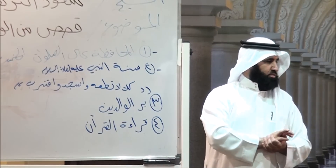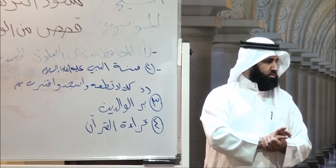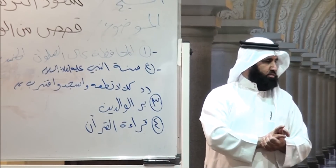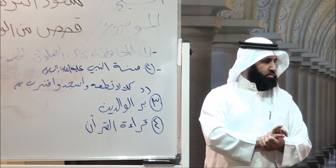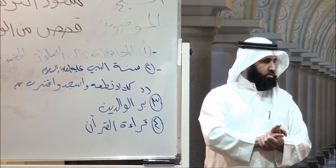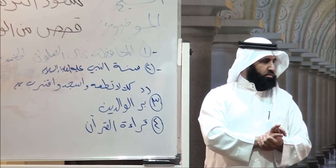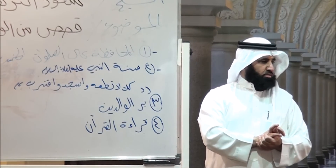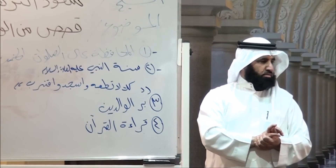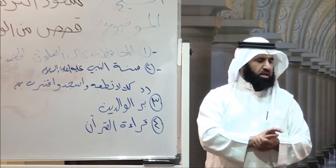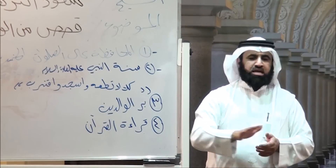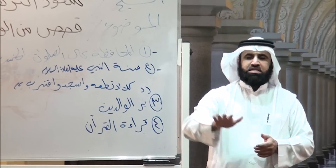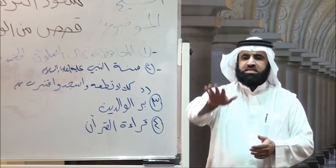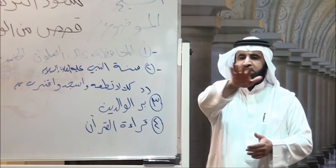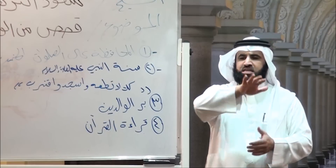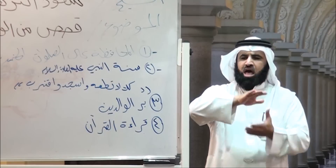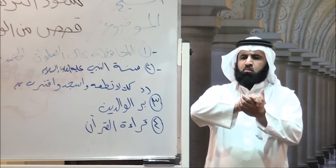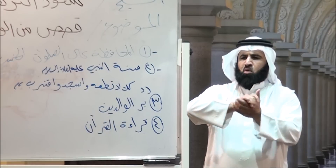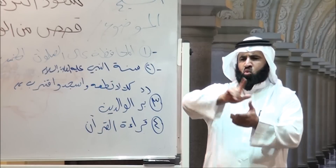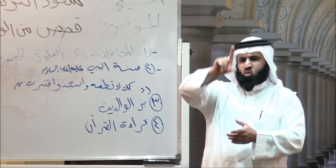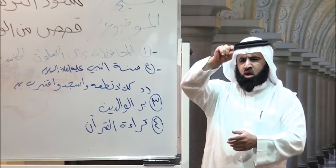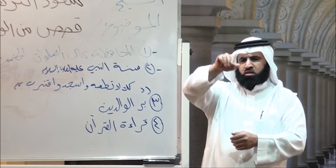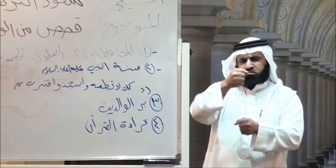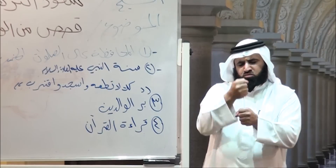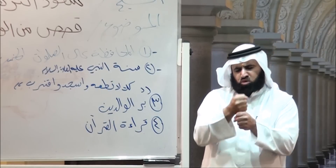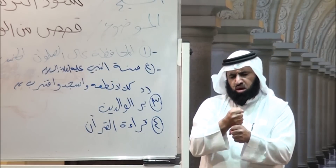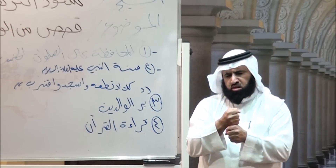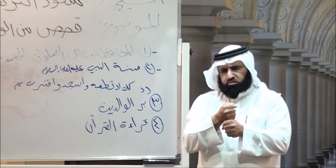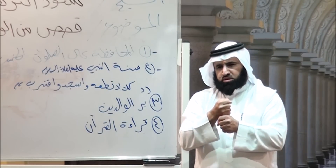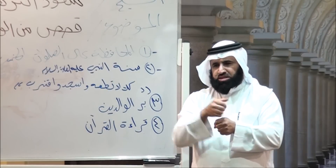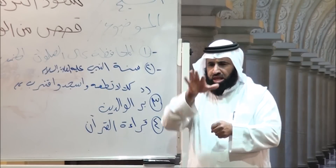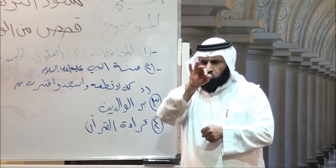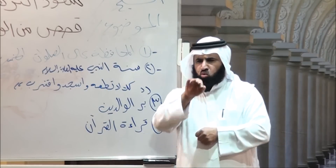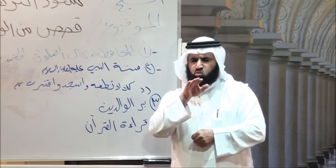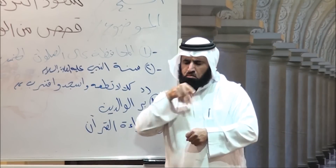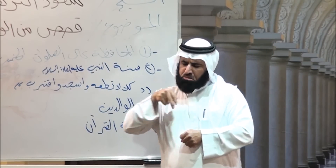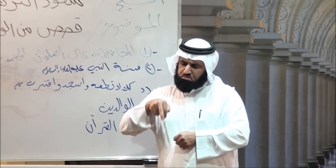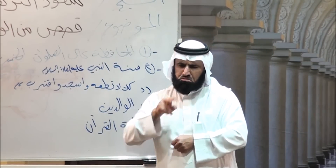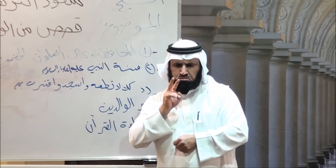فوجد أحد الصحابة جالس في المسجد حزين